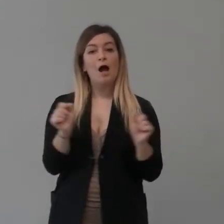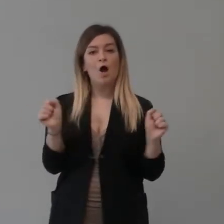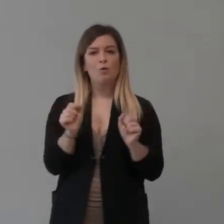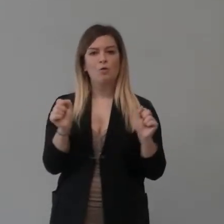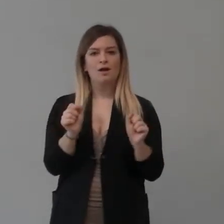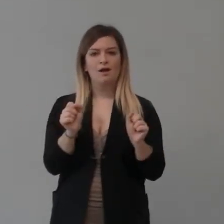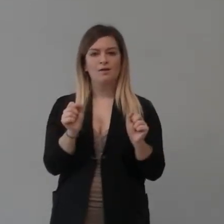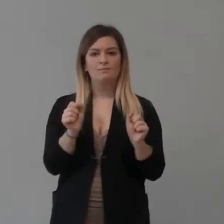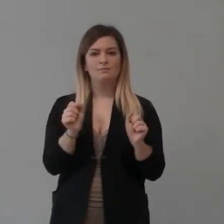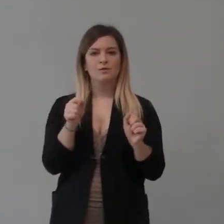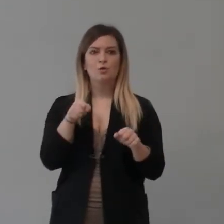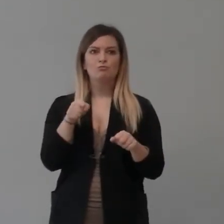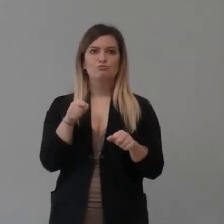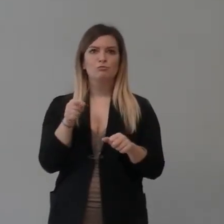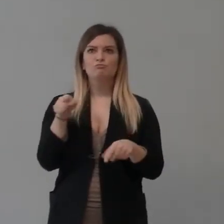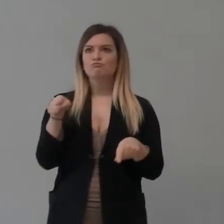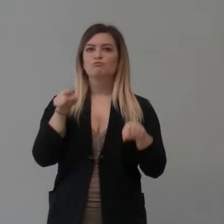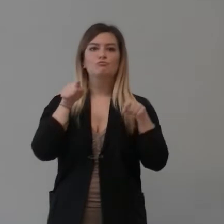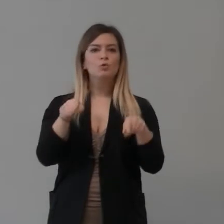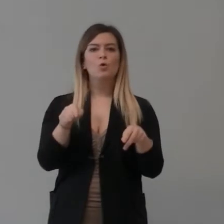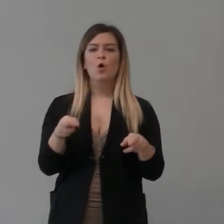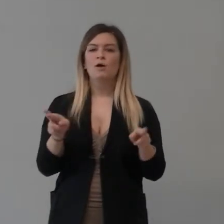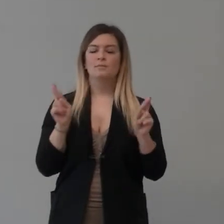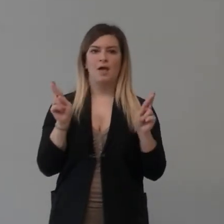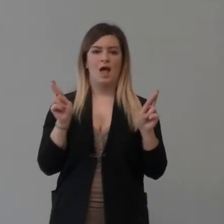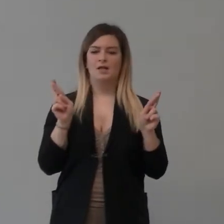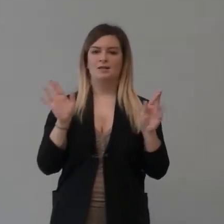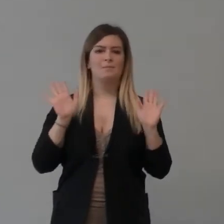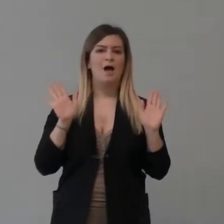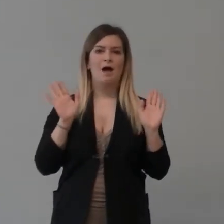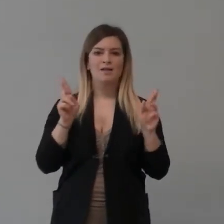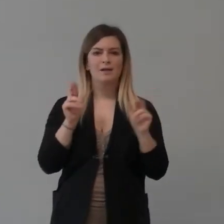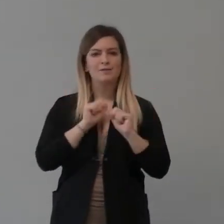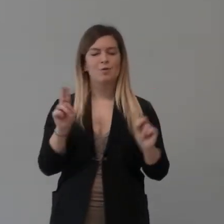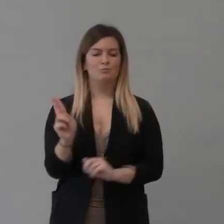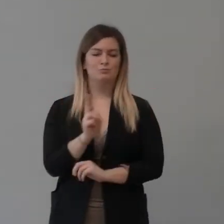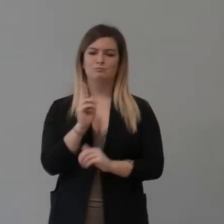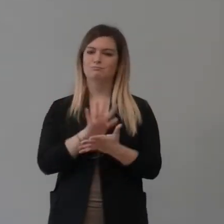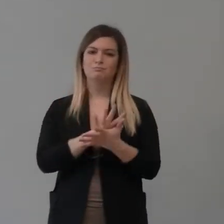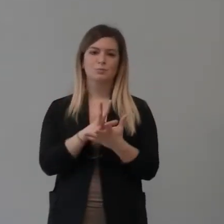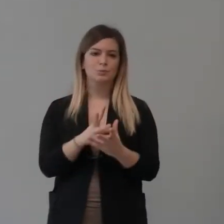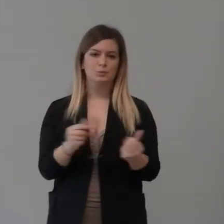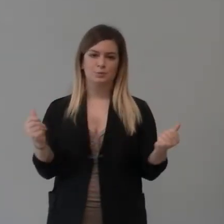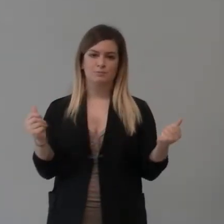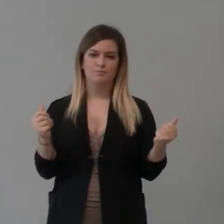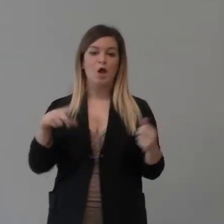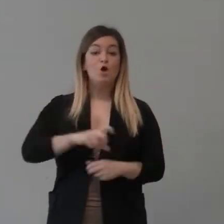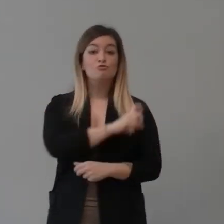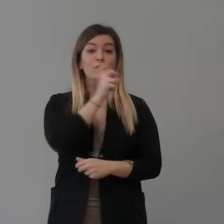sperato non è vera, è morta. Anche per te la giornata di oggi ha molto a che fare con la tua